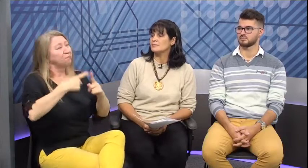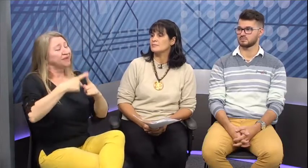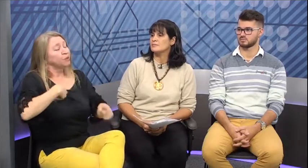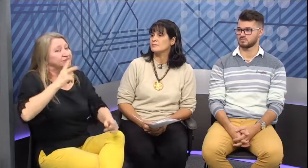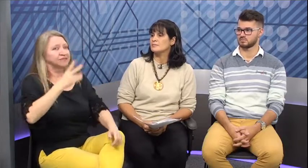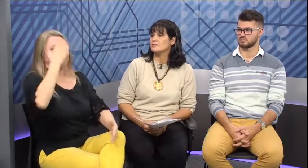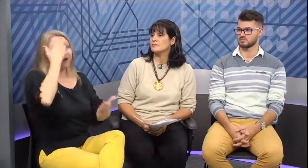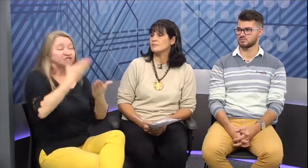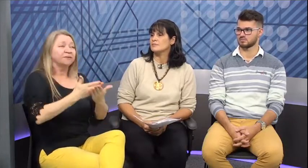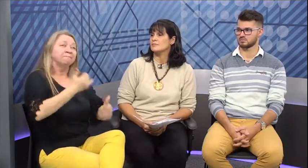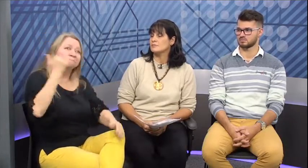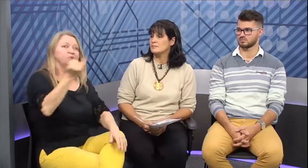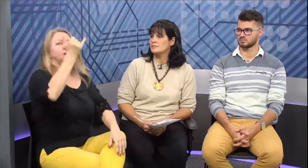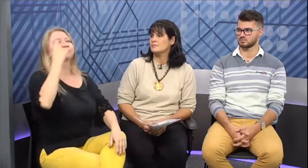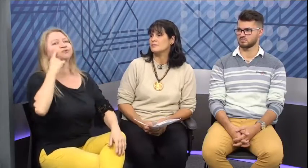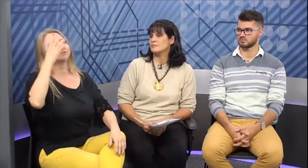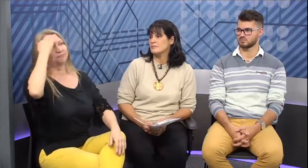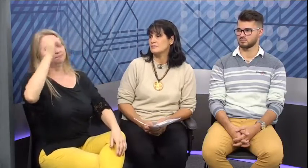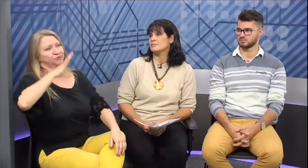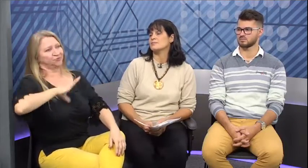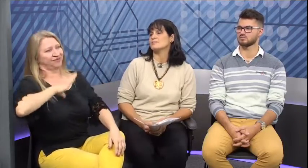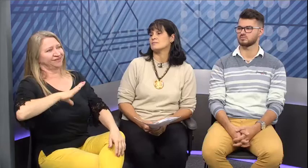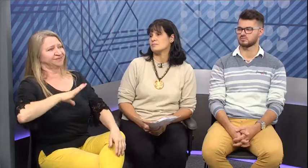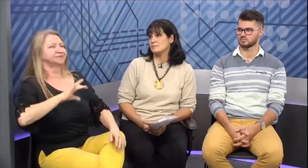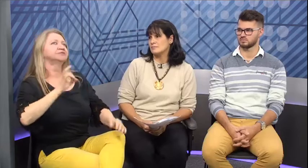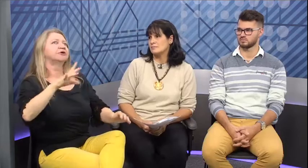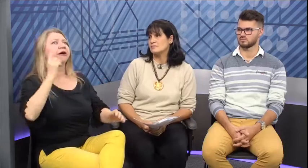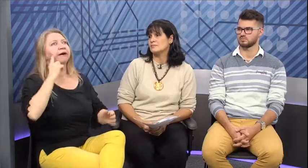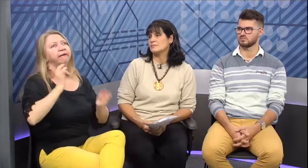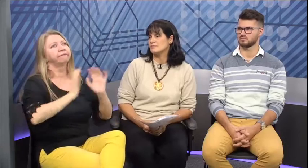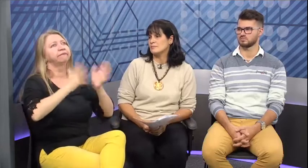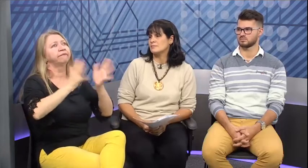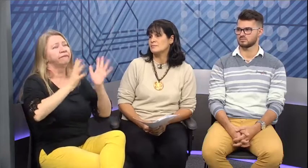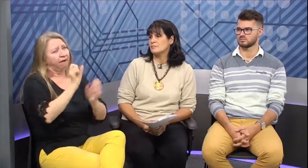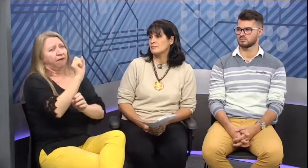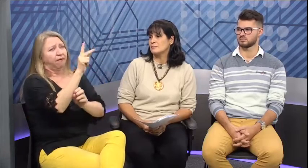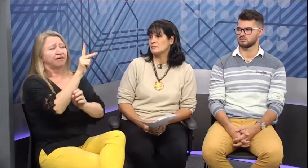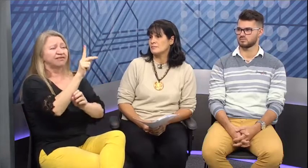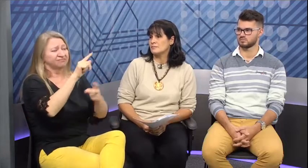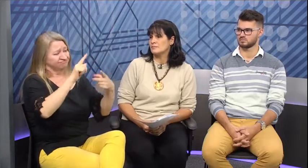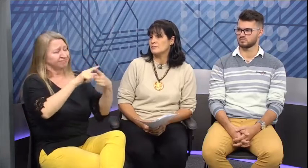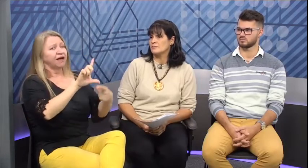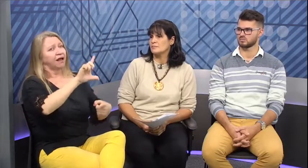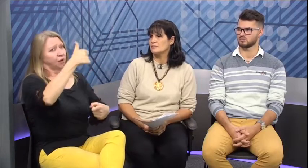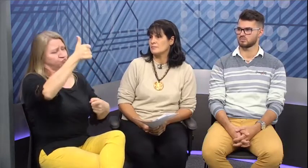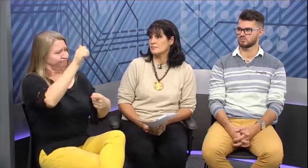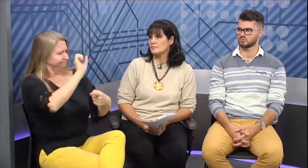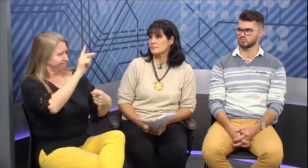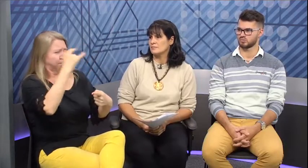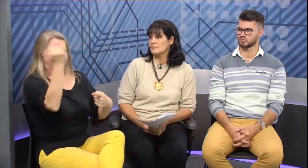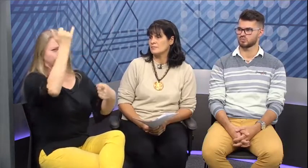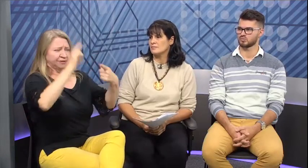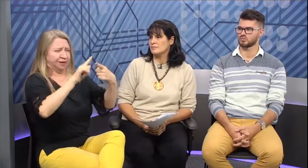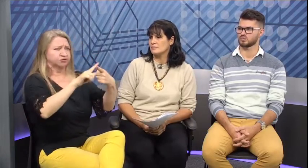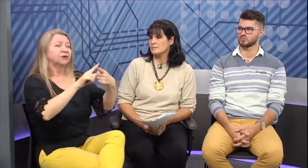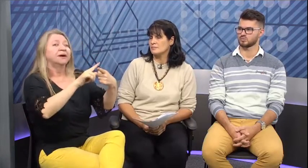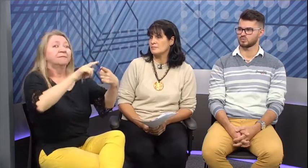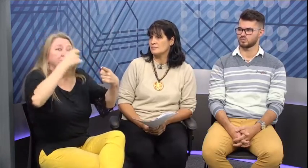para que ela ajudassem os alunos a se desenvolver, porque eu sei que é uma dificuldade a língua portuguesa, né, porque a Libras, ela é a